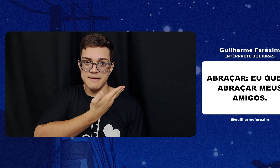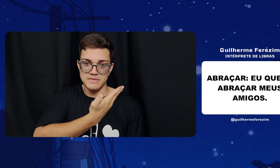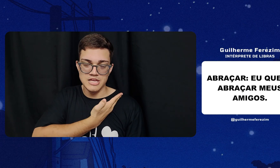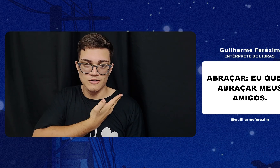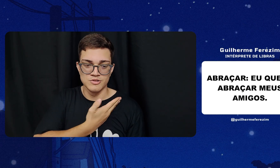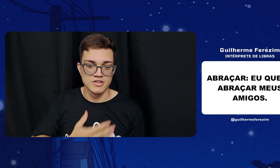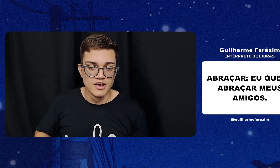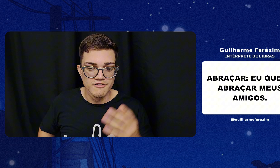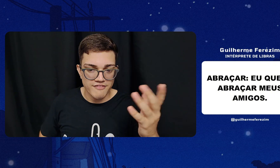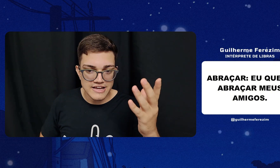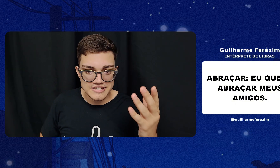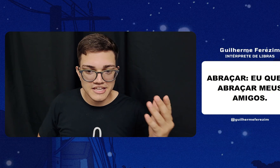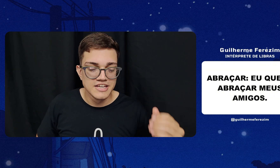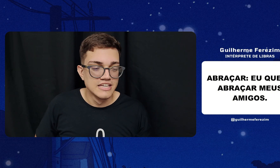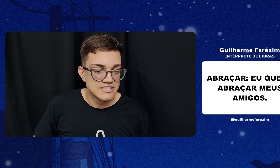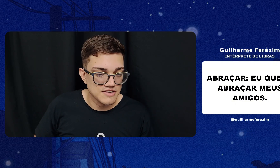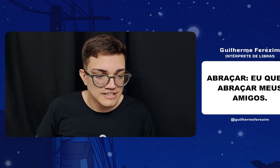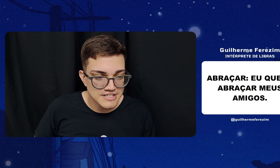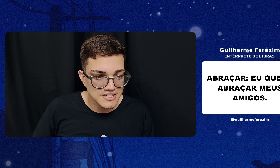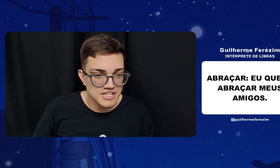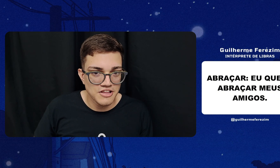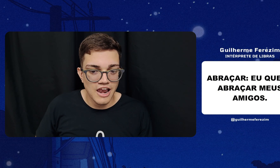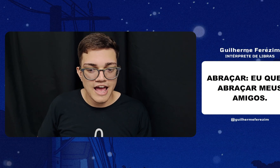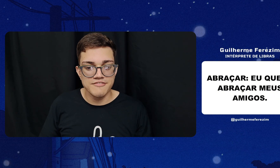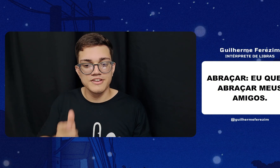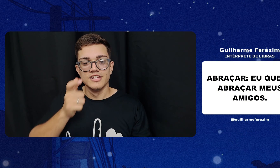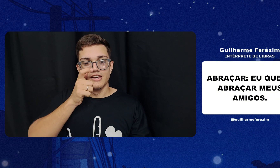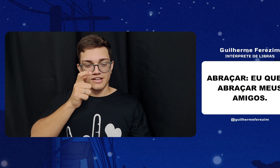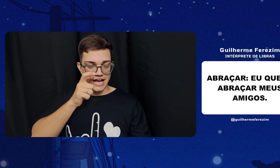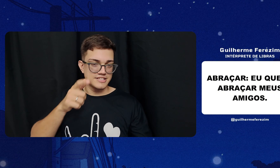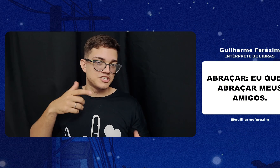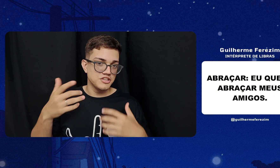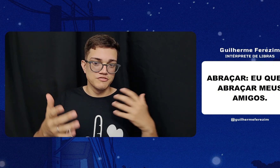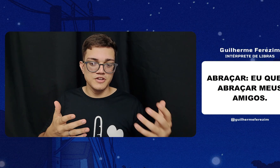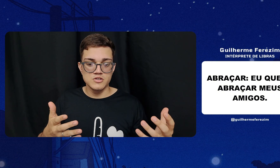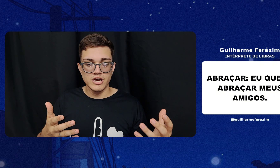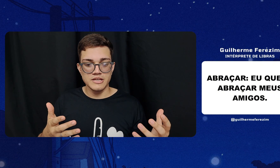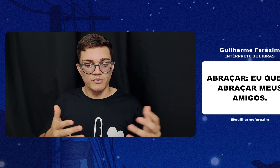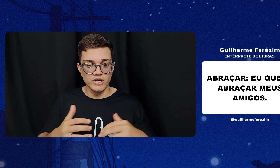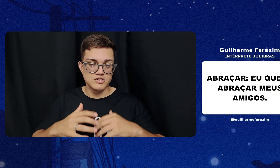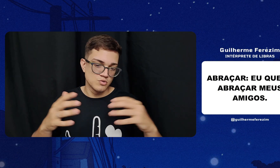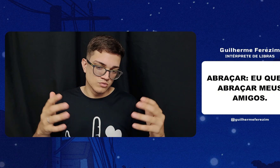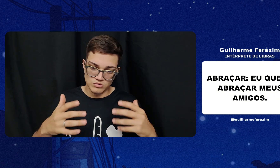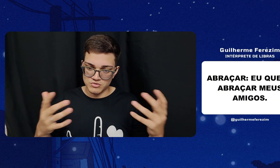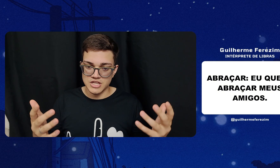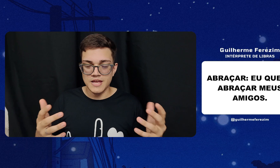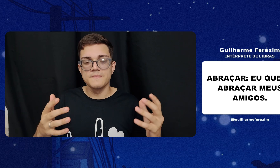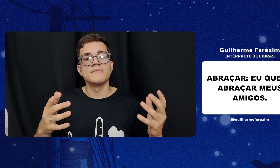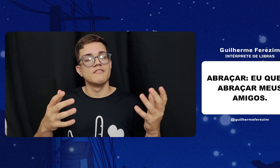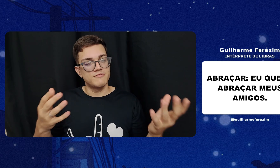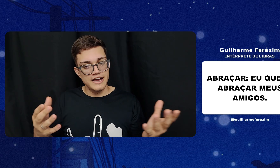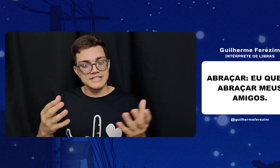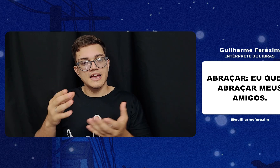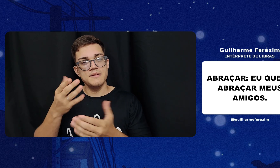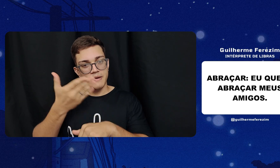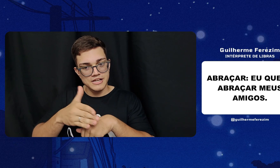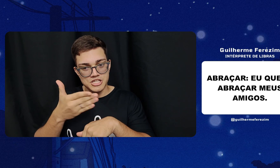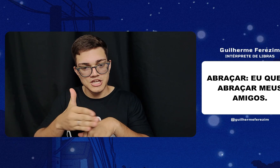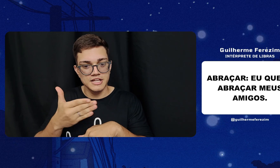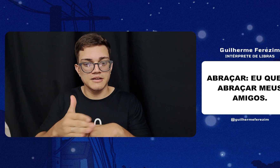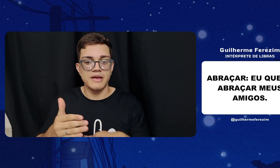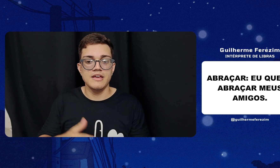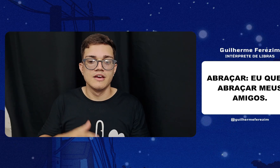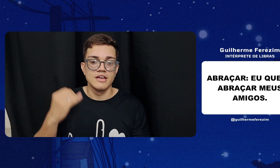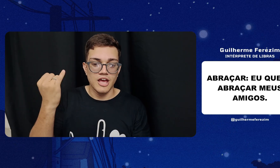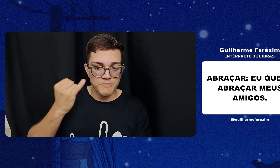meus amigos. Faz aí, se você tá assistindo a live, assistindo o vídeo aí depois, junto, não sei, faz aí,